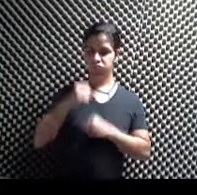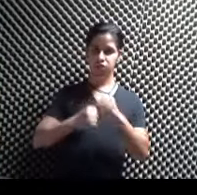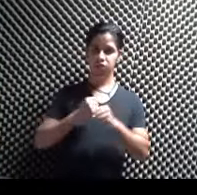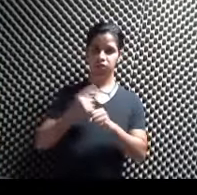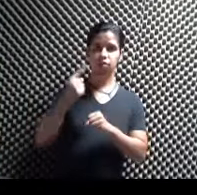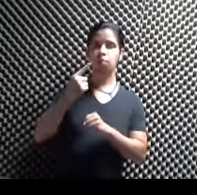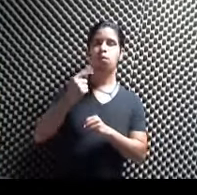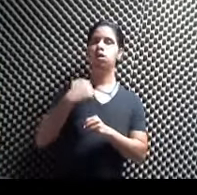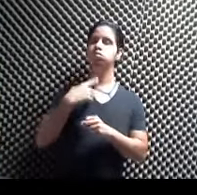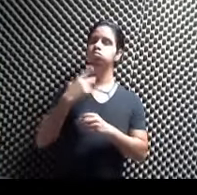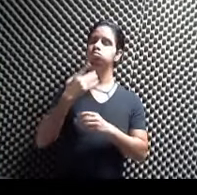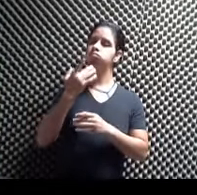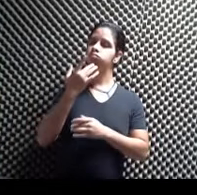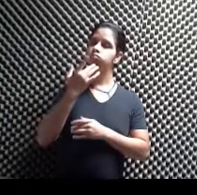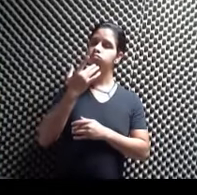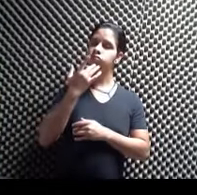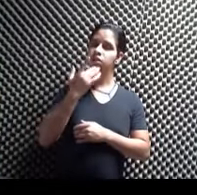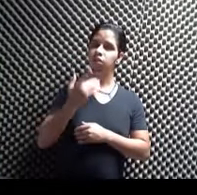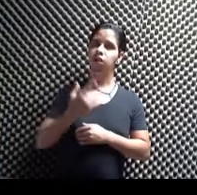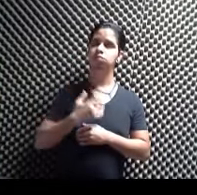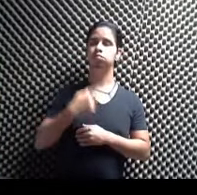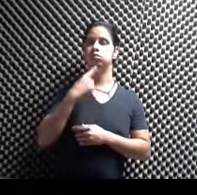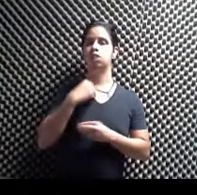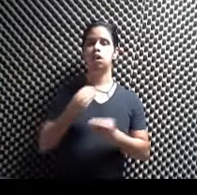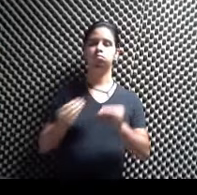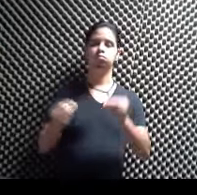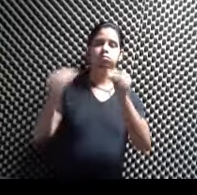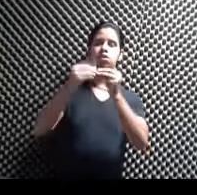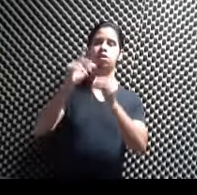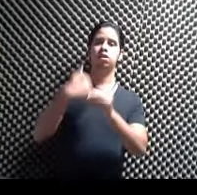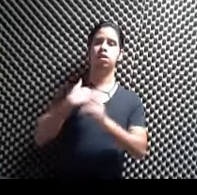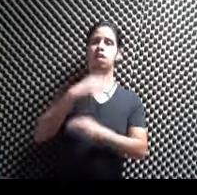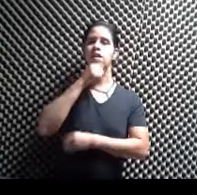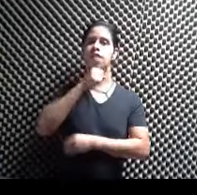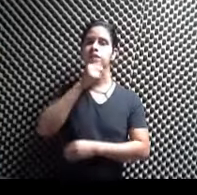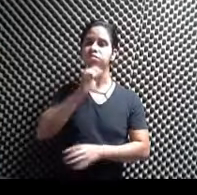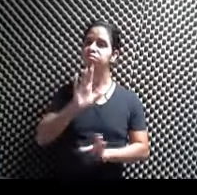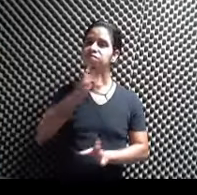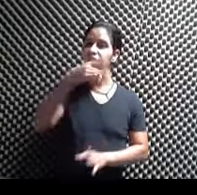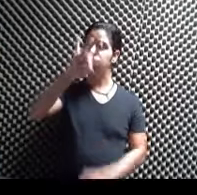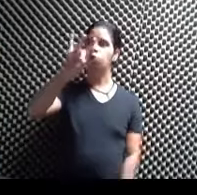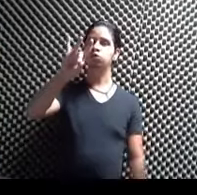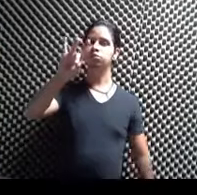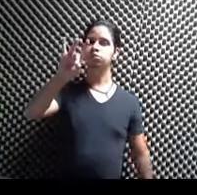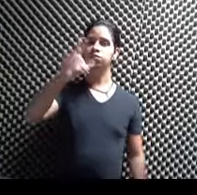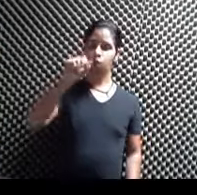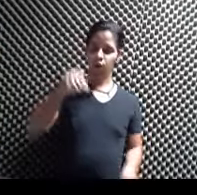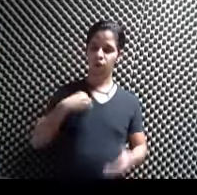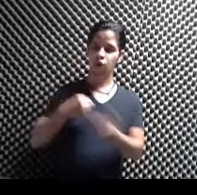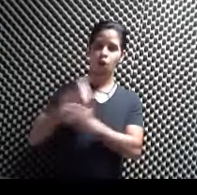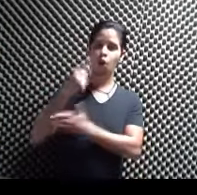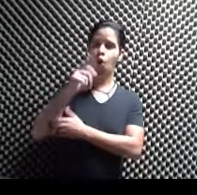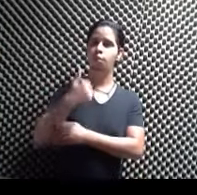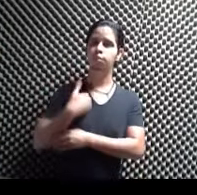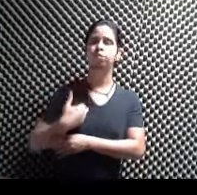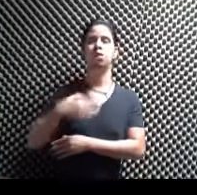edad. Exacto. Mira, ya podremos votar. ¿Qué más? Nada, pero puedes comprar bebidas alcohólicas.